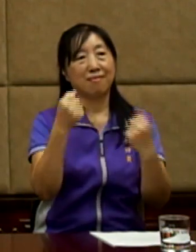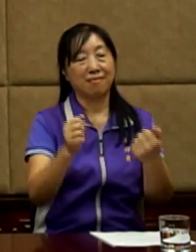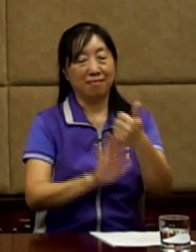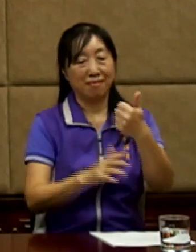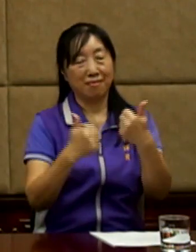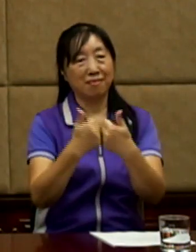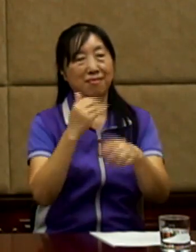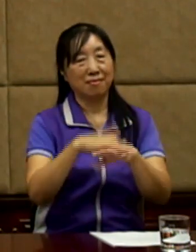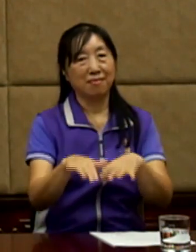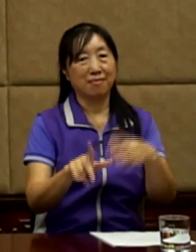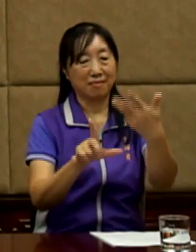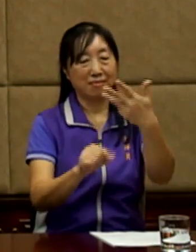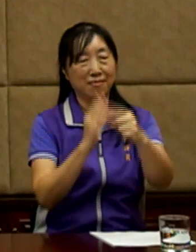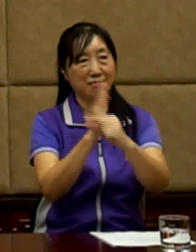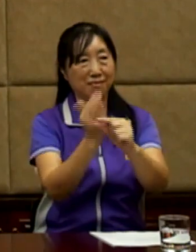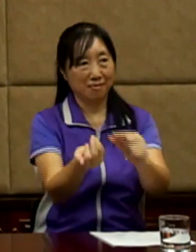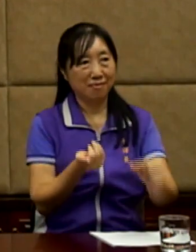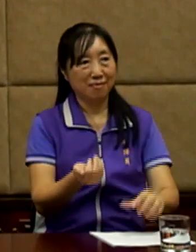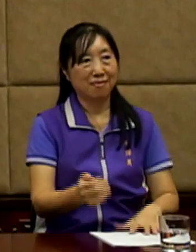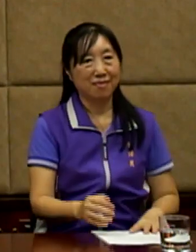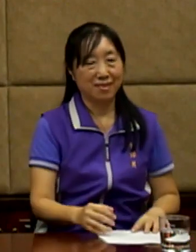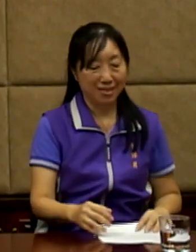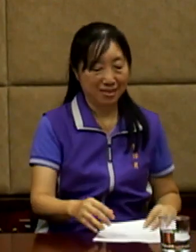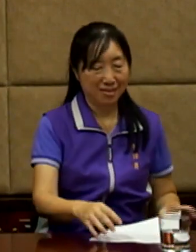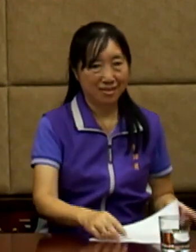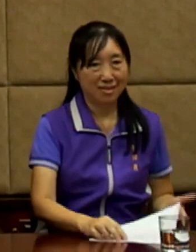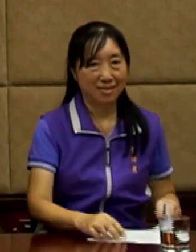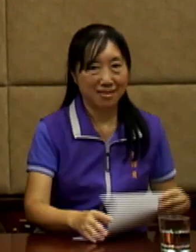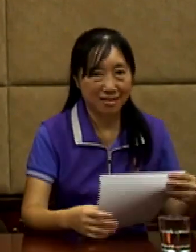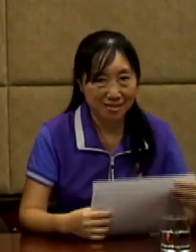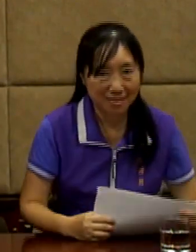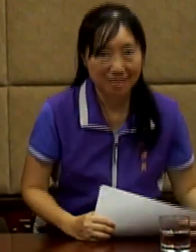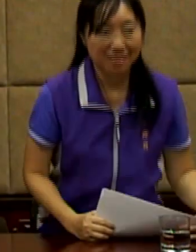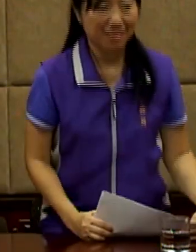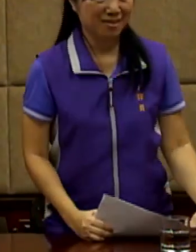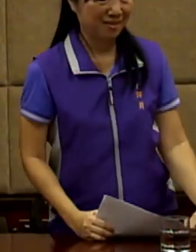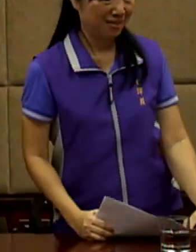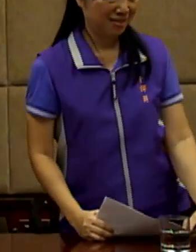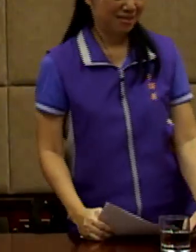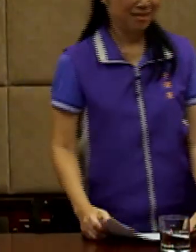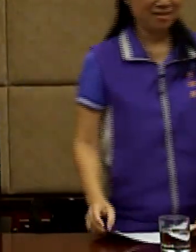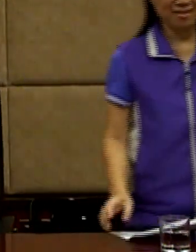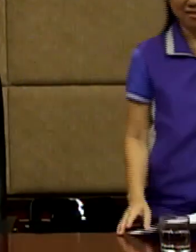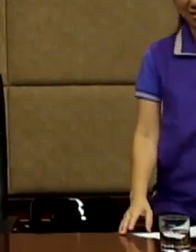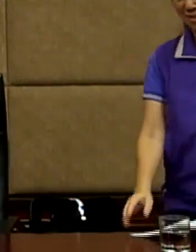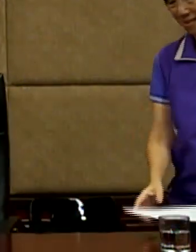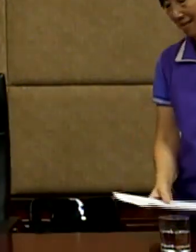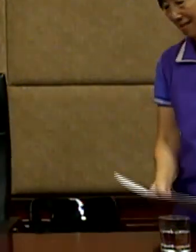还希望在8月中旬之前，对，好，就这样子了。 谢谢了。